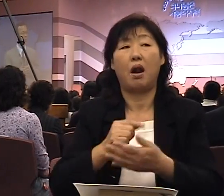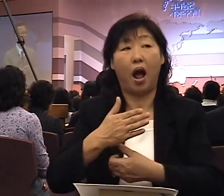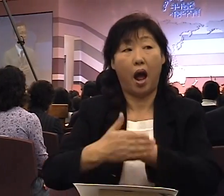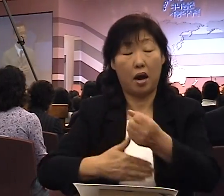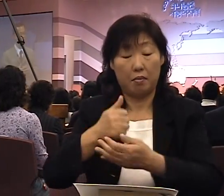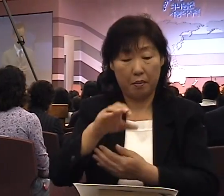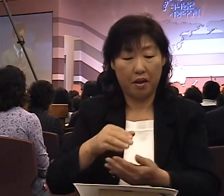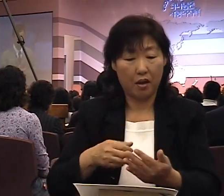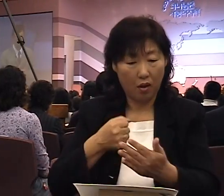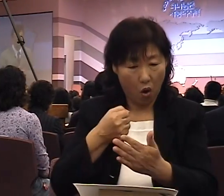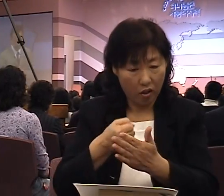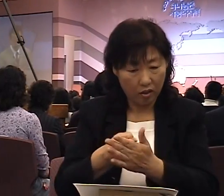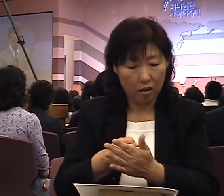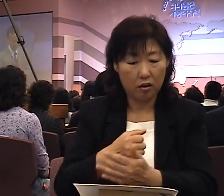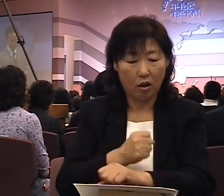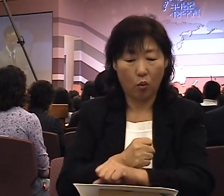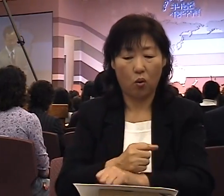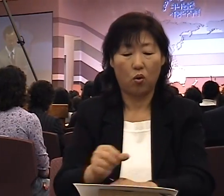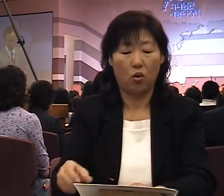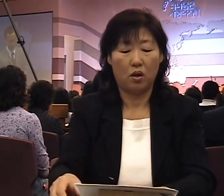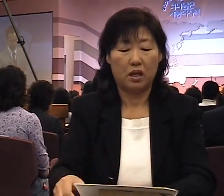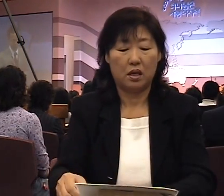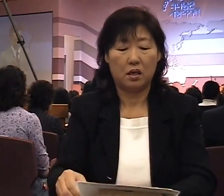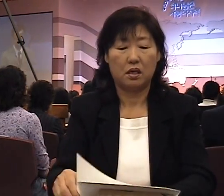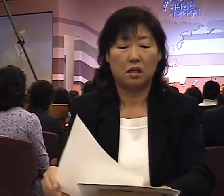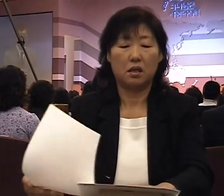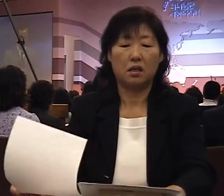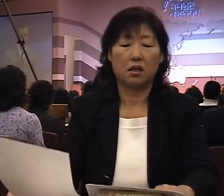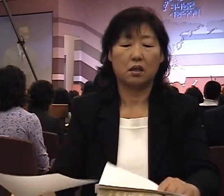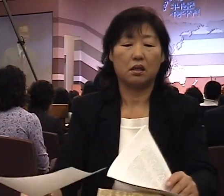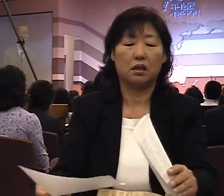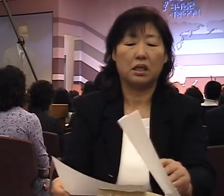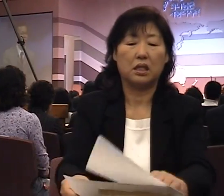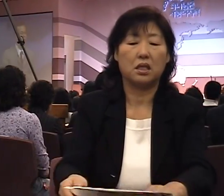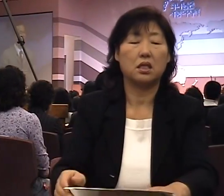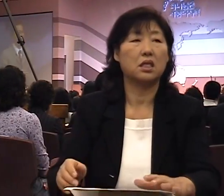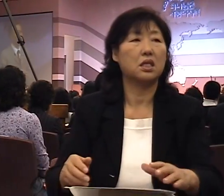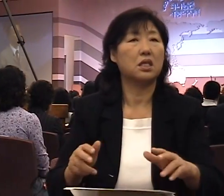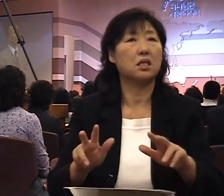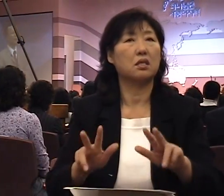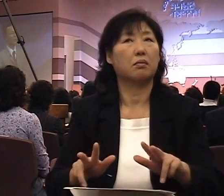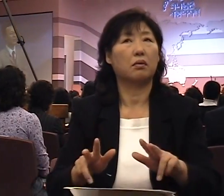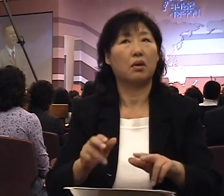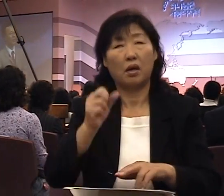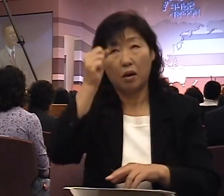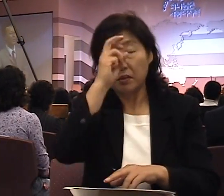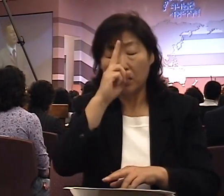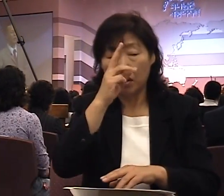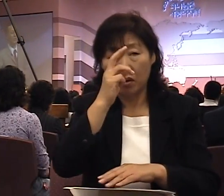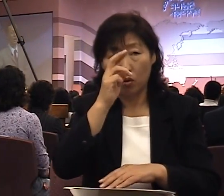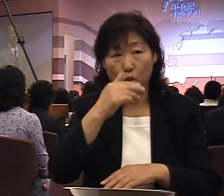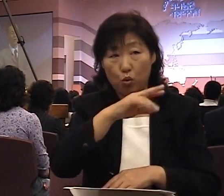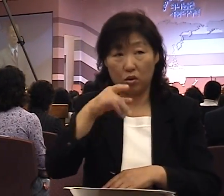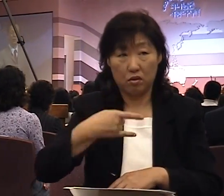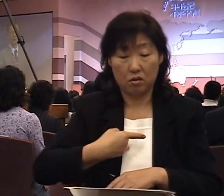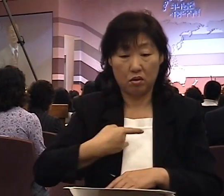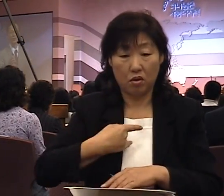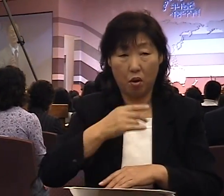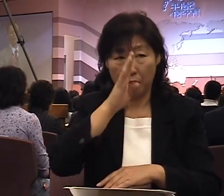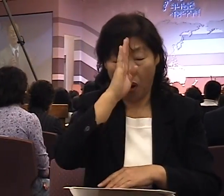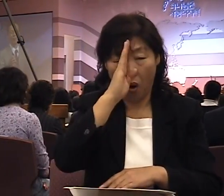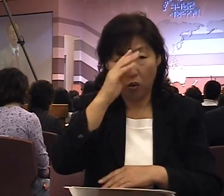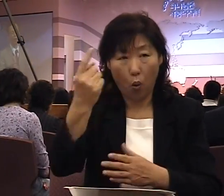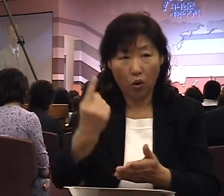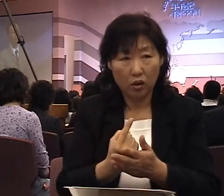결단하고, 그렇죠? 지금 우리에게 갑자기 병이 임했을 수도 있고, 우리의 사업이